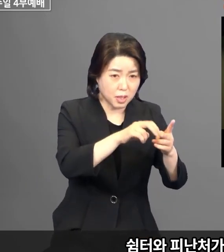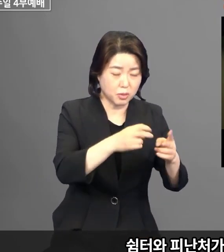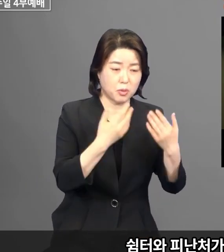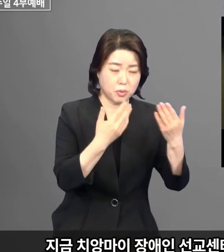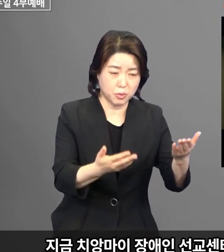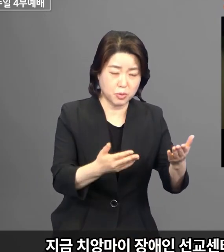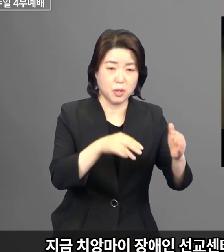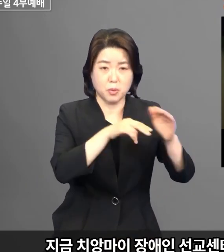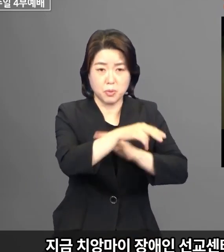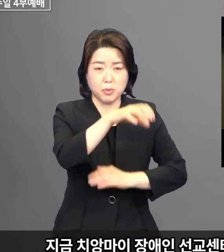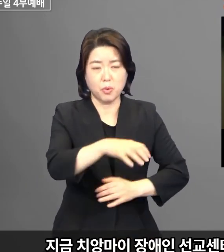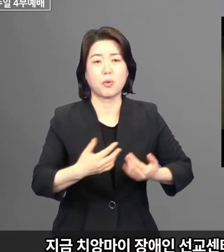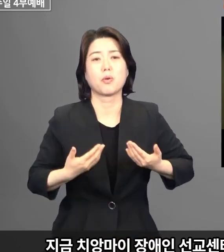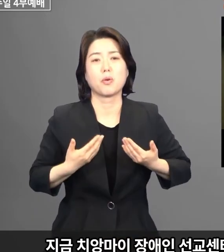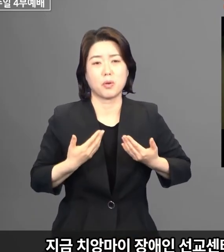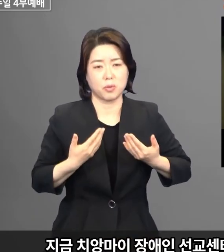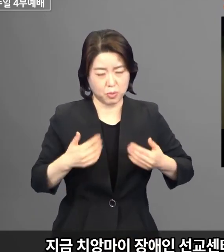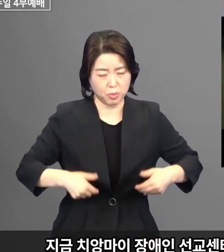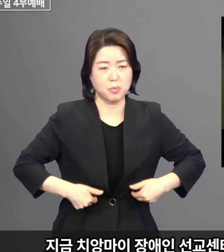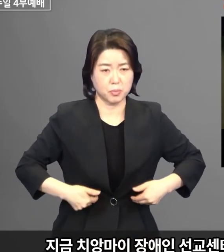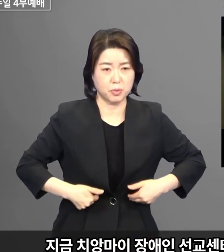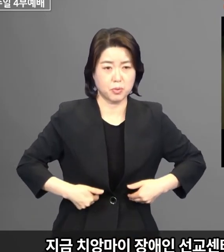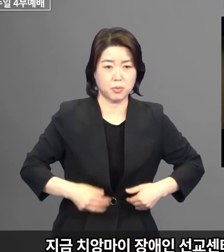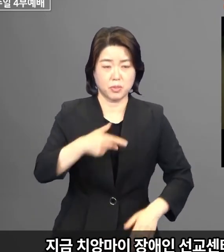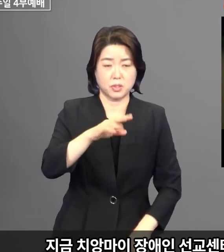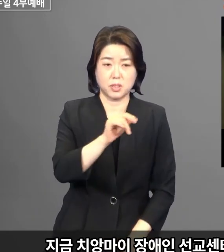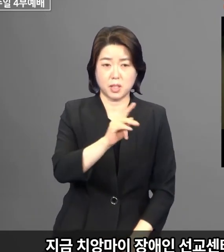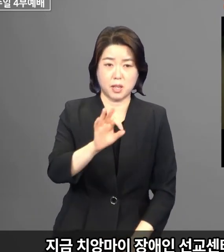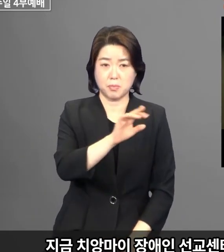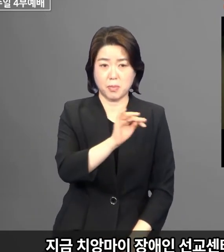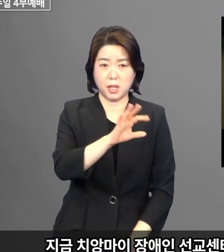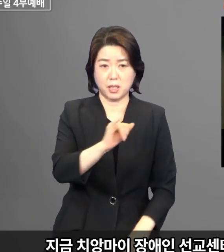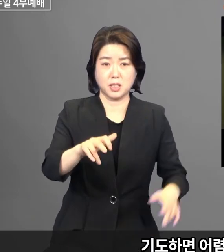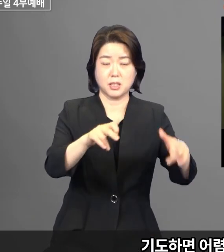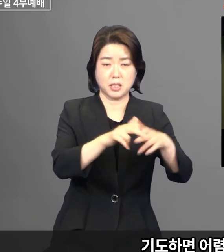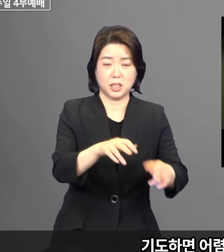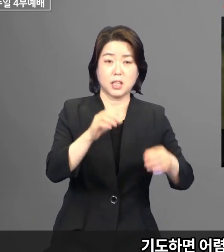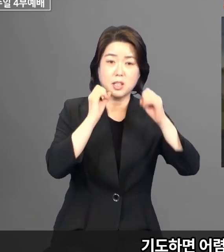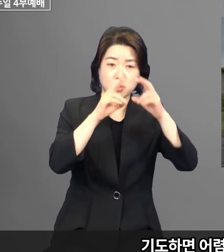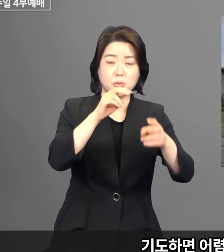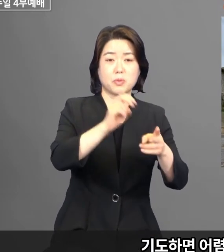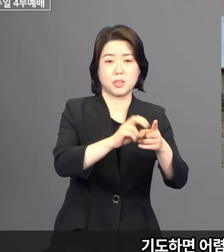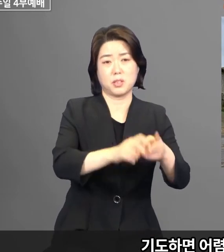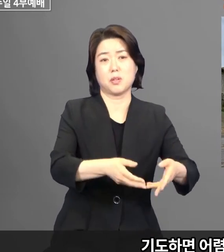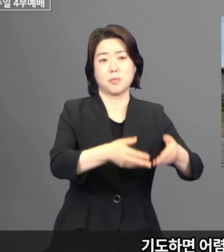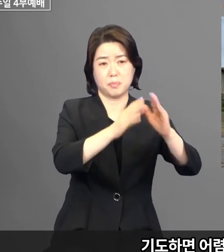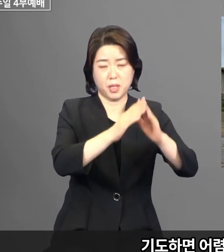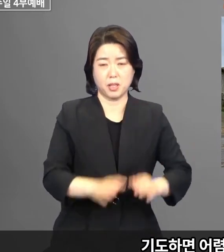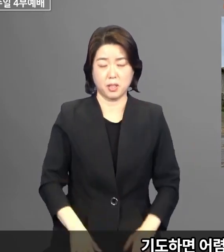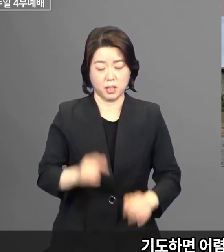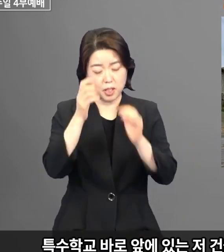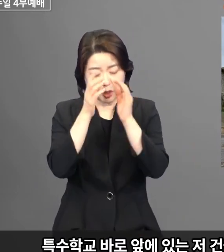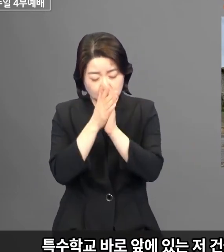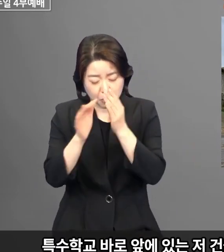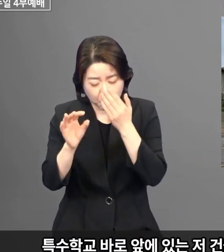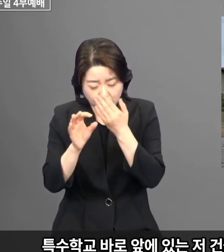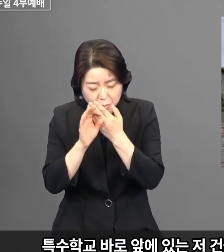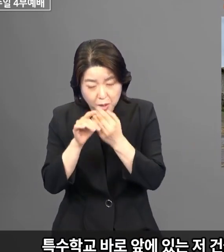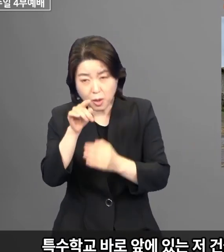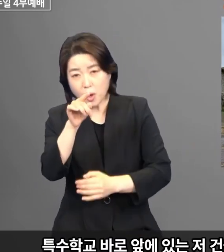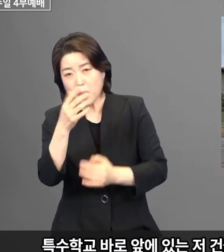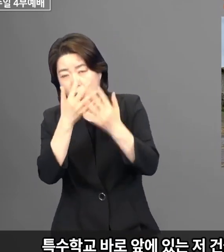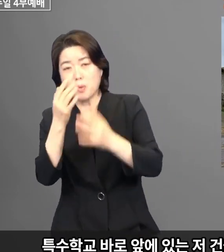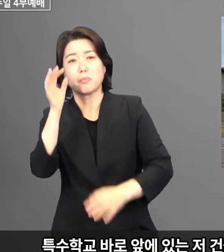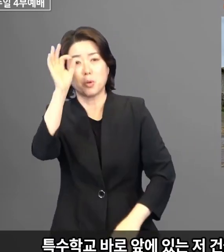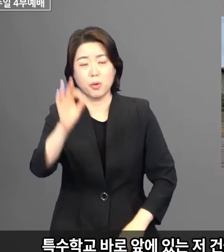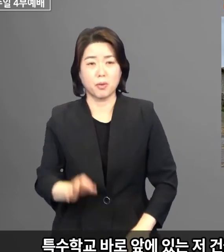싶어 지금 치앙마이 장애인 선교센터를 꿈꾸며 기도하고 있습니다. 기도하면 어렴풋이 보입니다. 특수학교